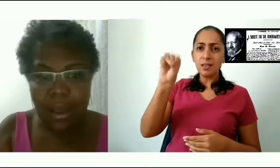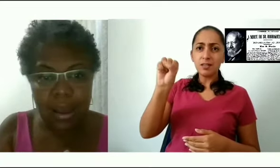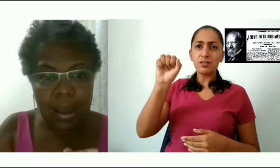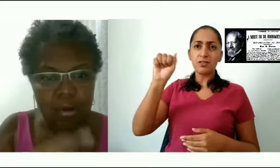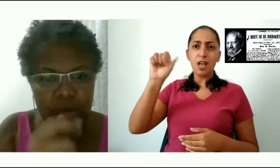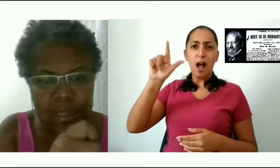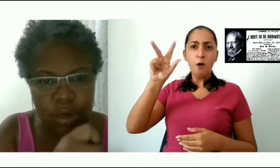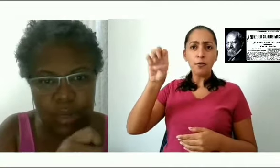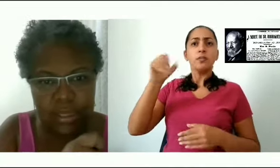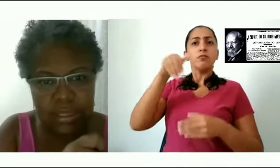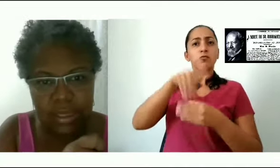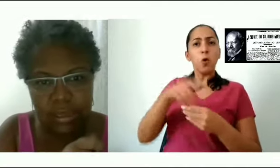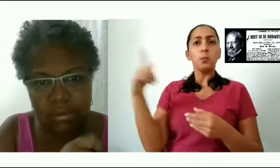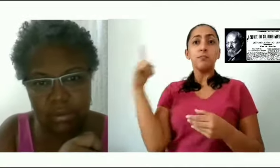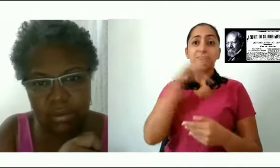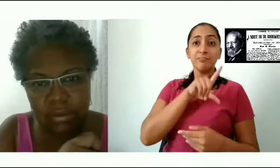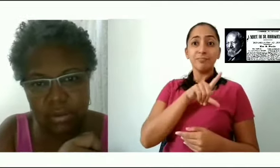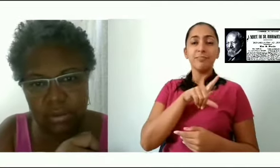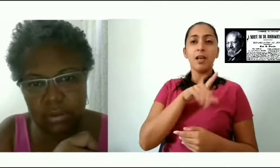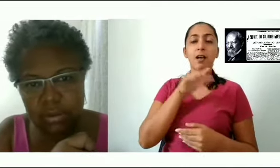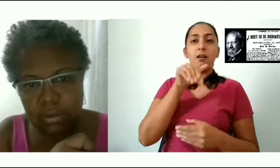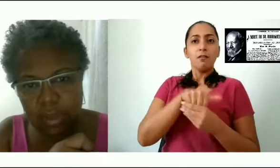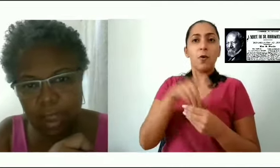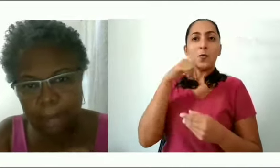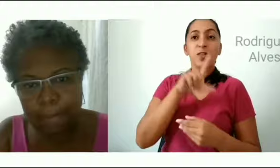Qual é a consequência